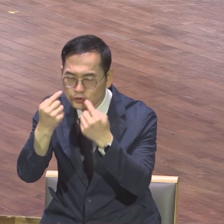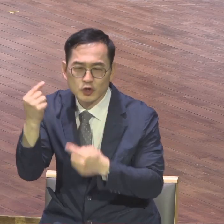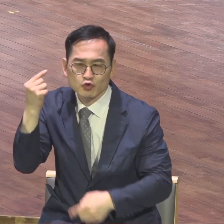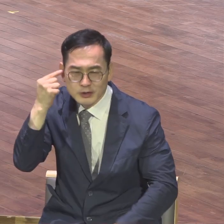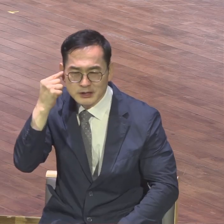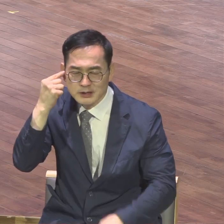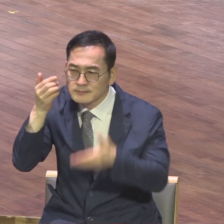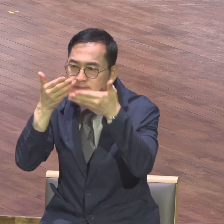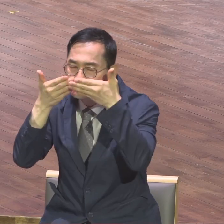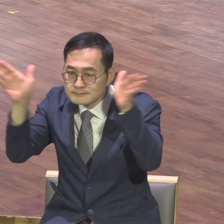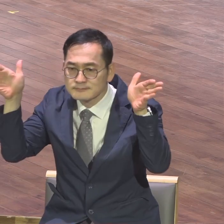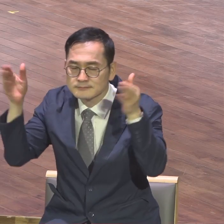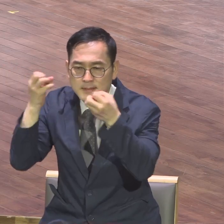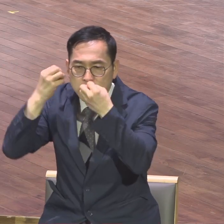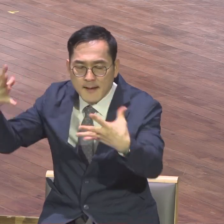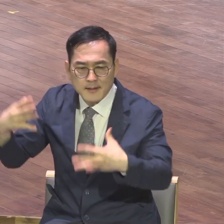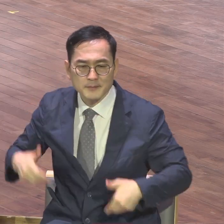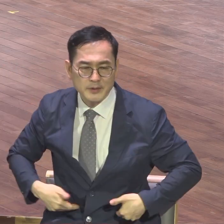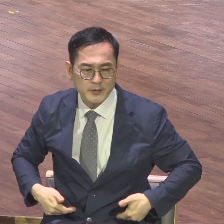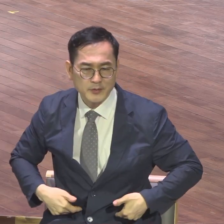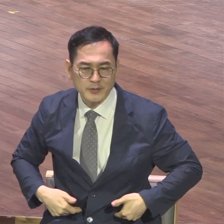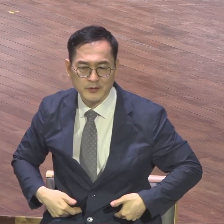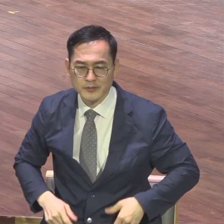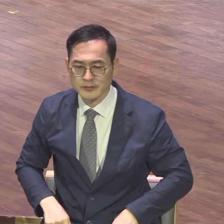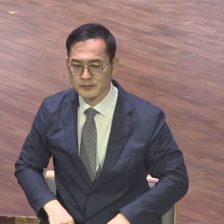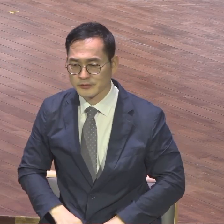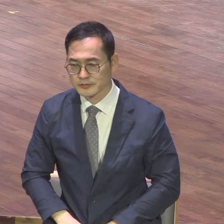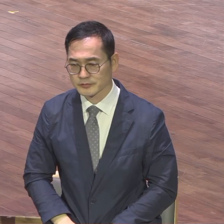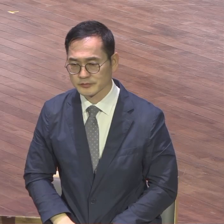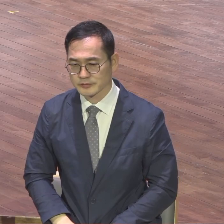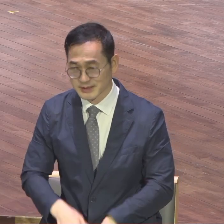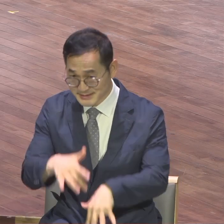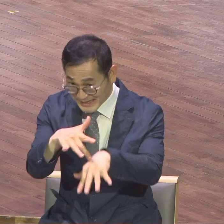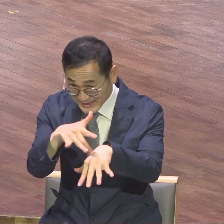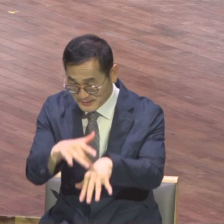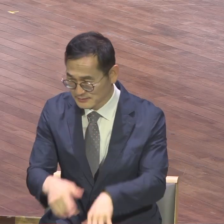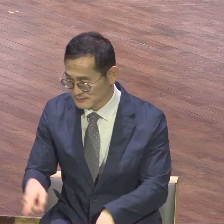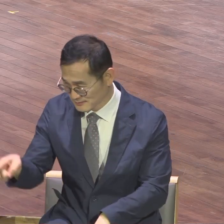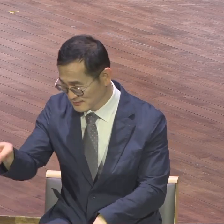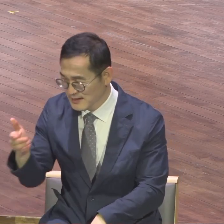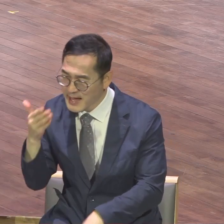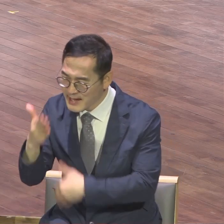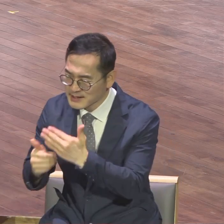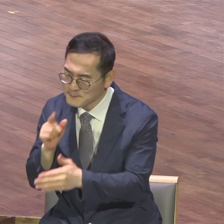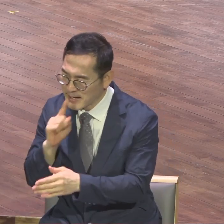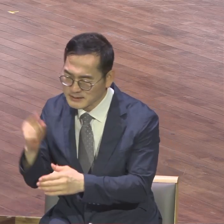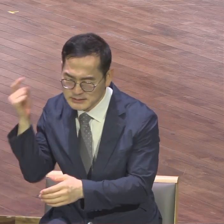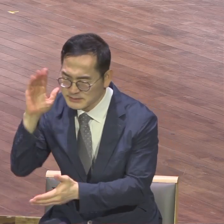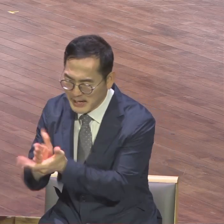귀. 이 사단 마귀가 어떻게 하시든지 하나님